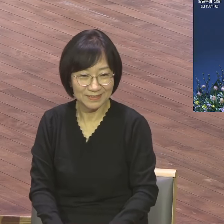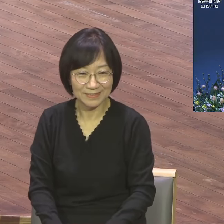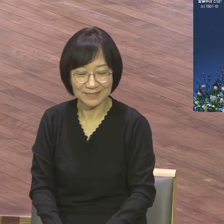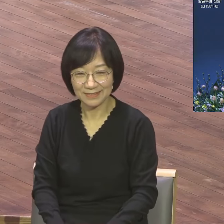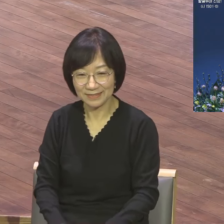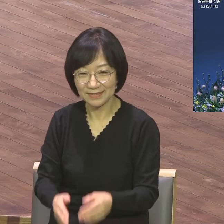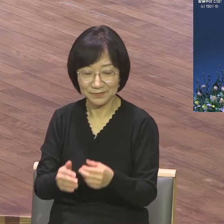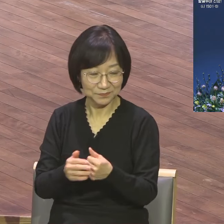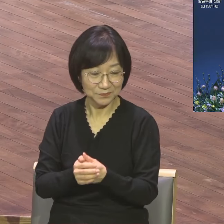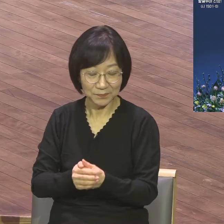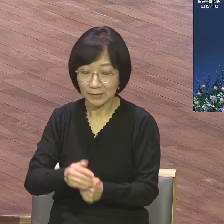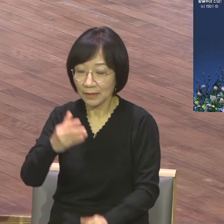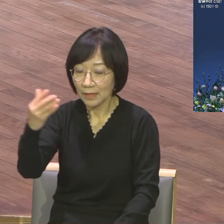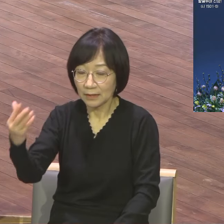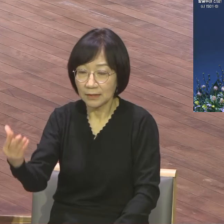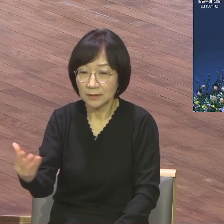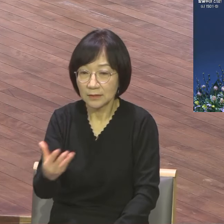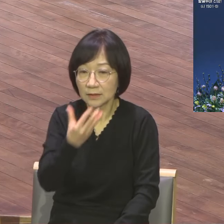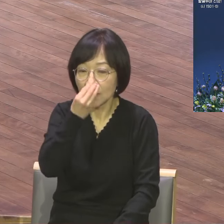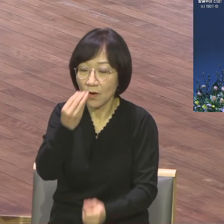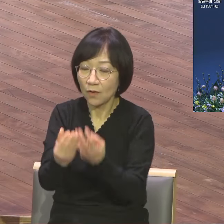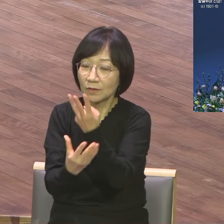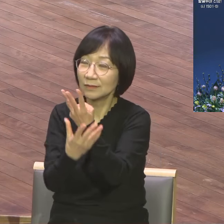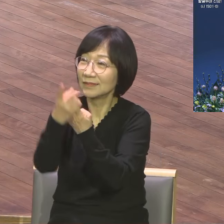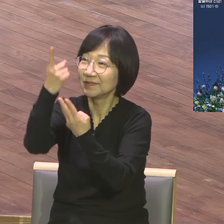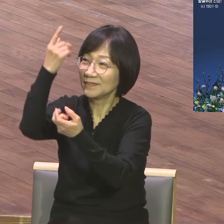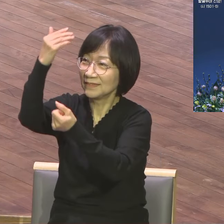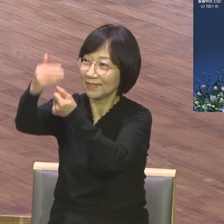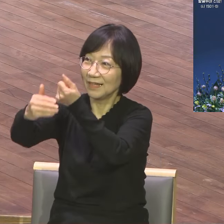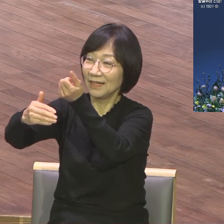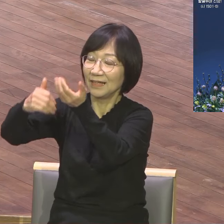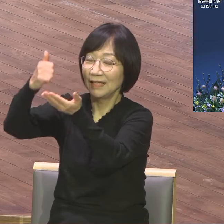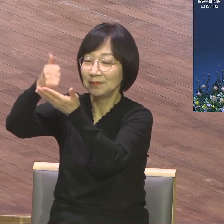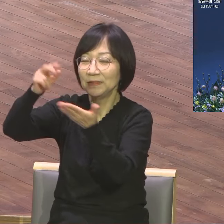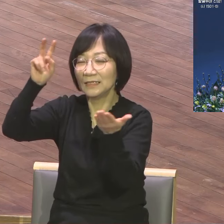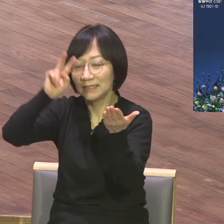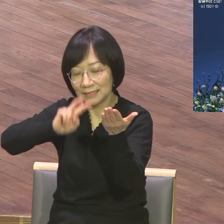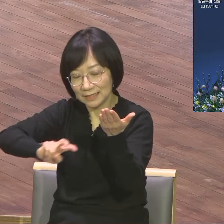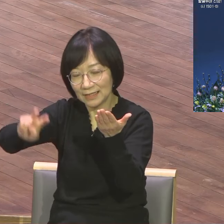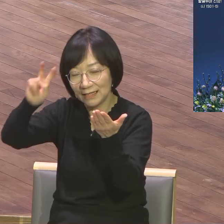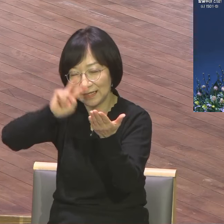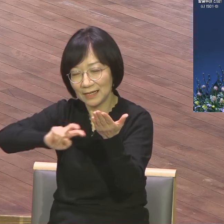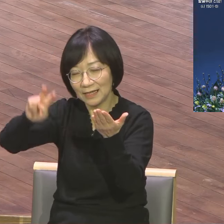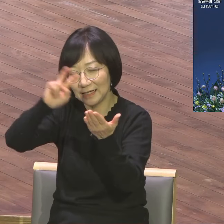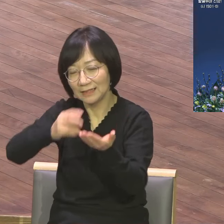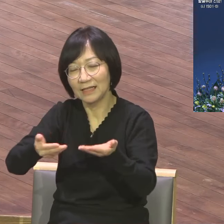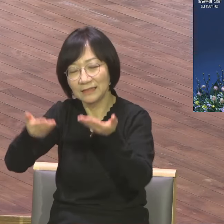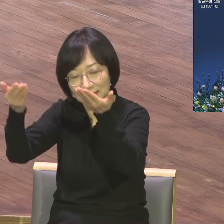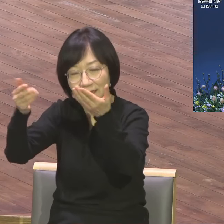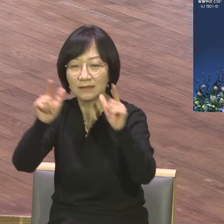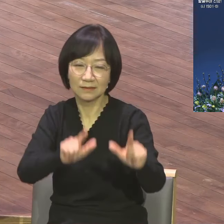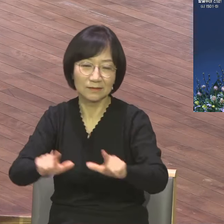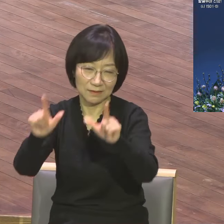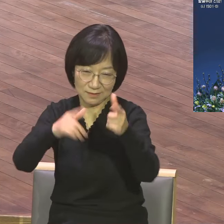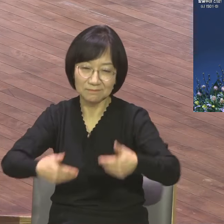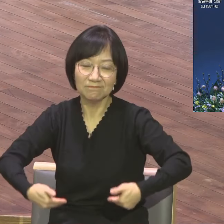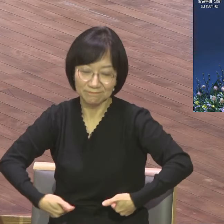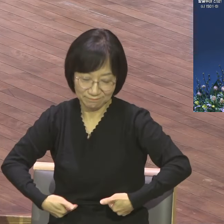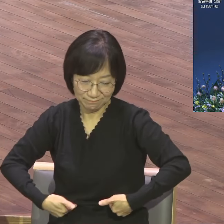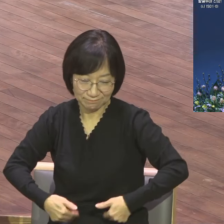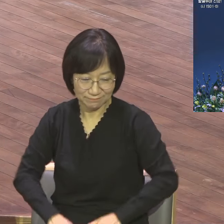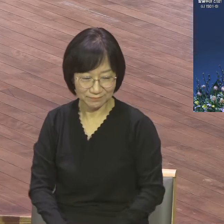성삼위 하나님을 찬양하는 찬양의 삶이 되어야 된다. 이사야